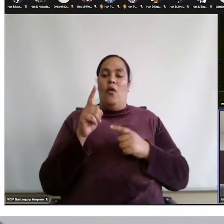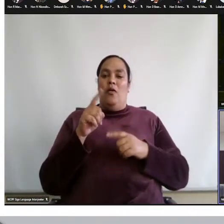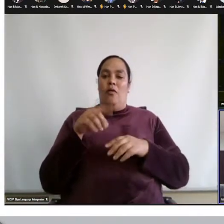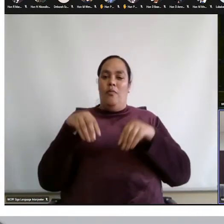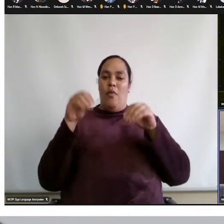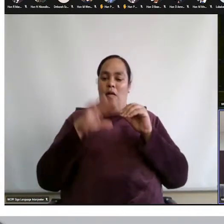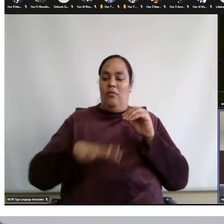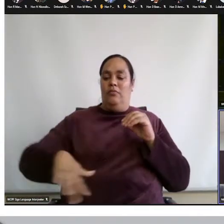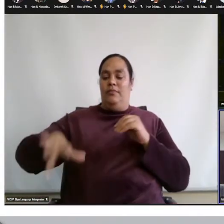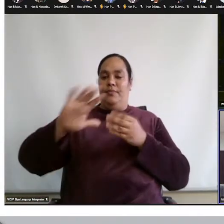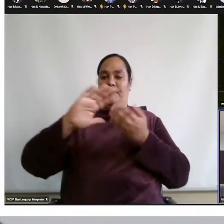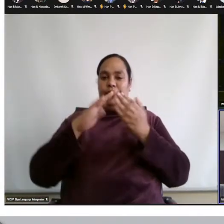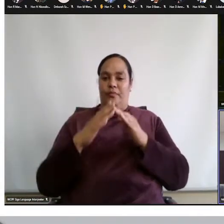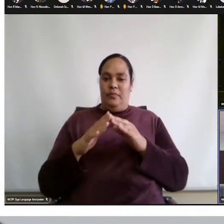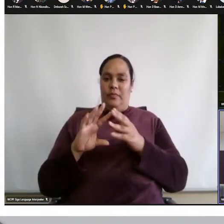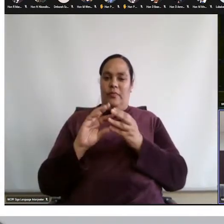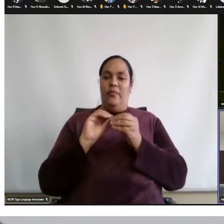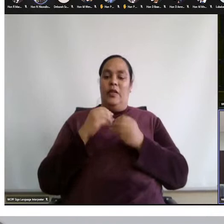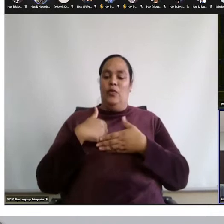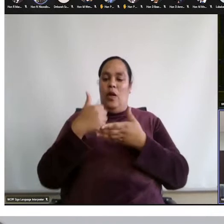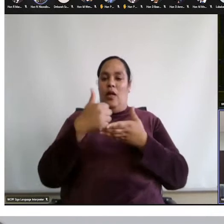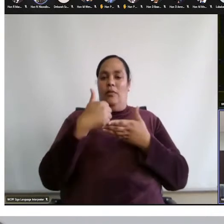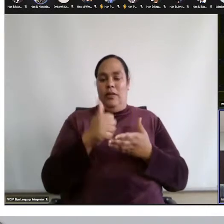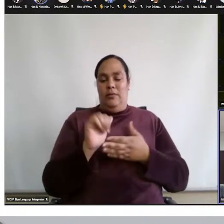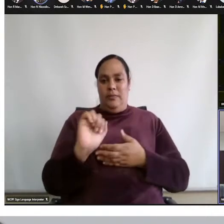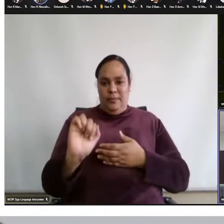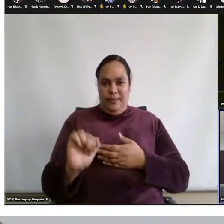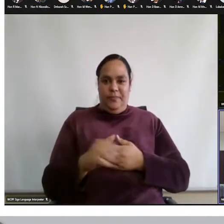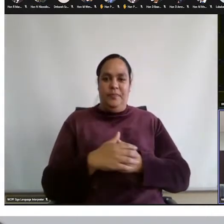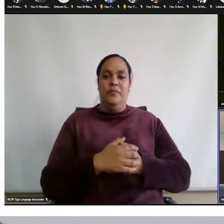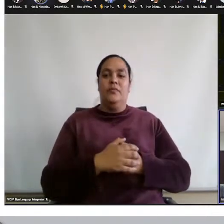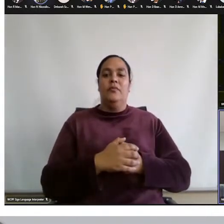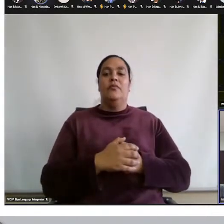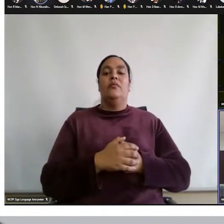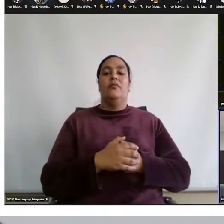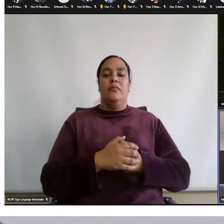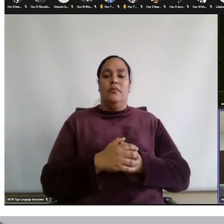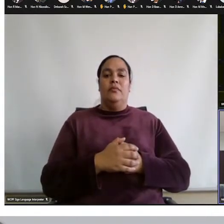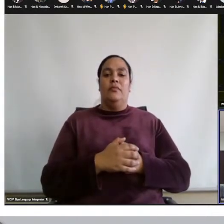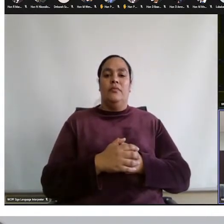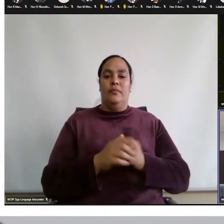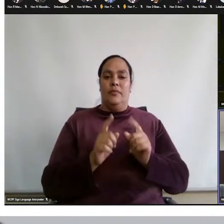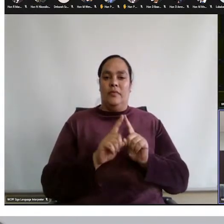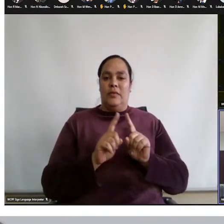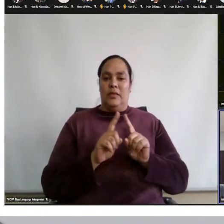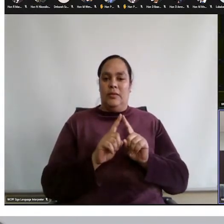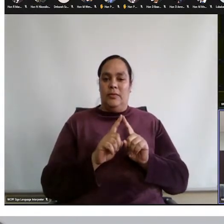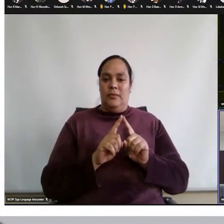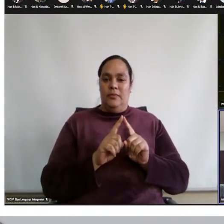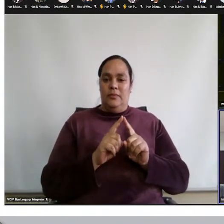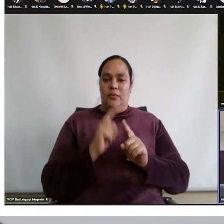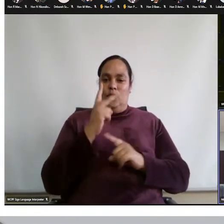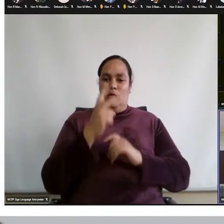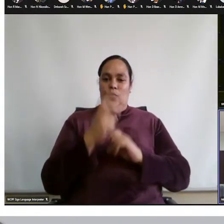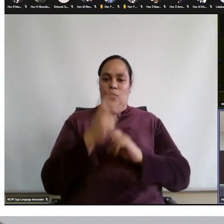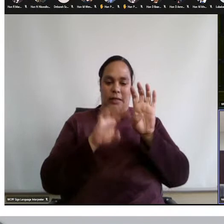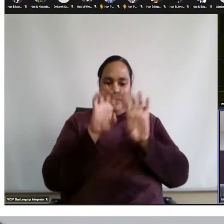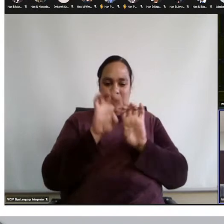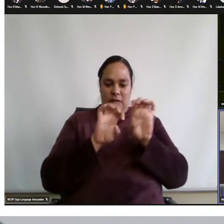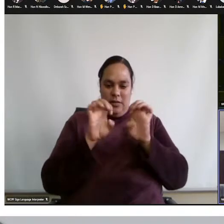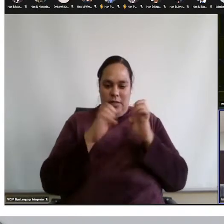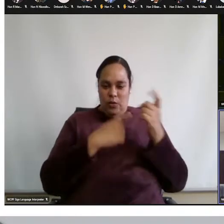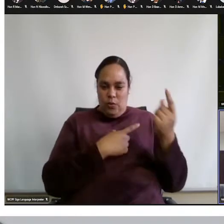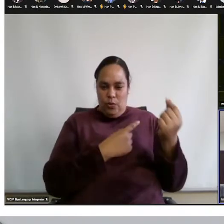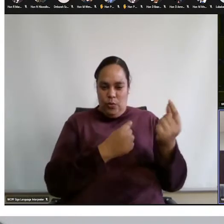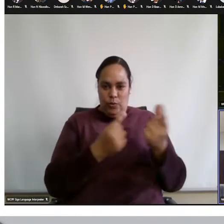gebiede droogtehulp moet kry. Die mees onlangse tweejaarlikse assessering